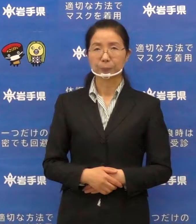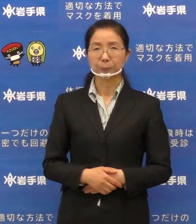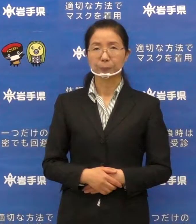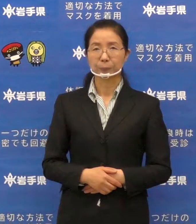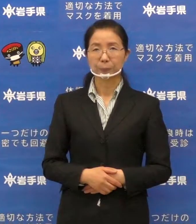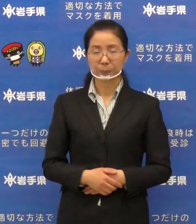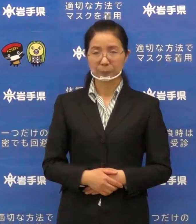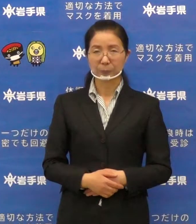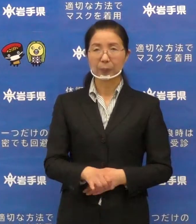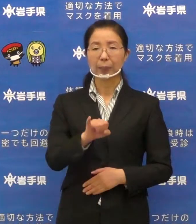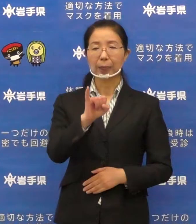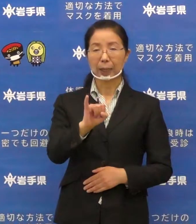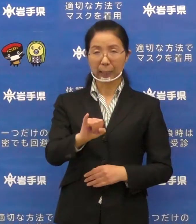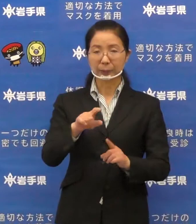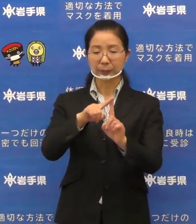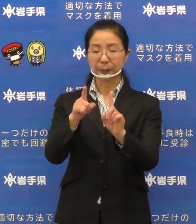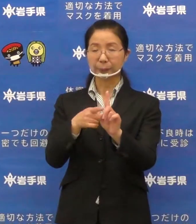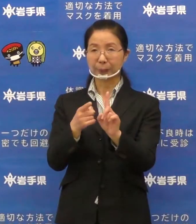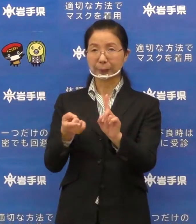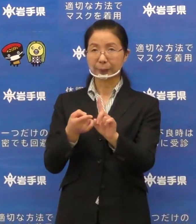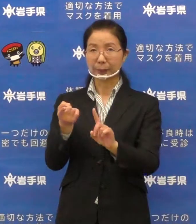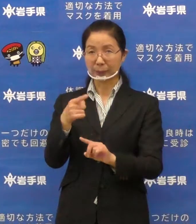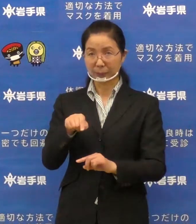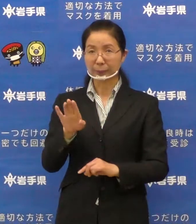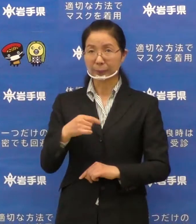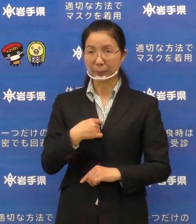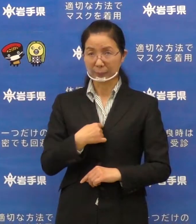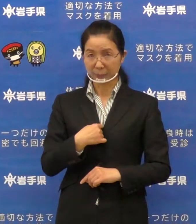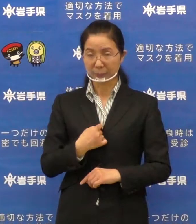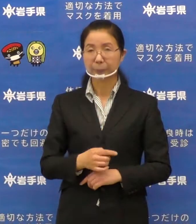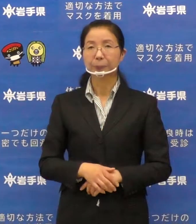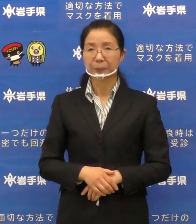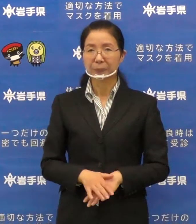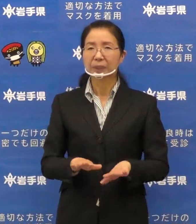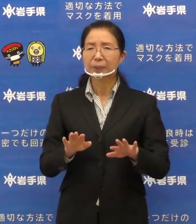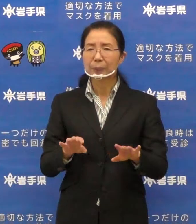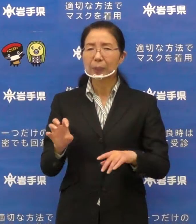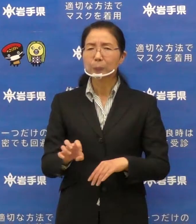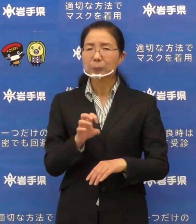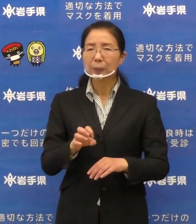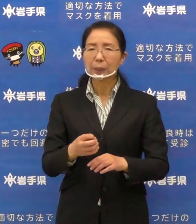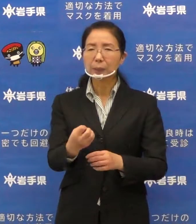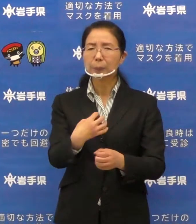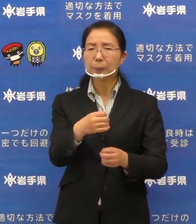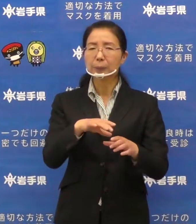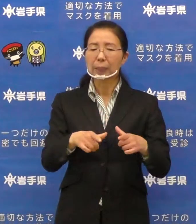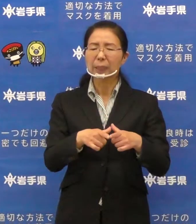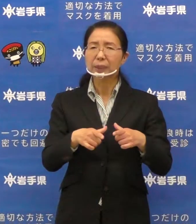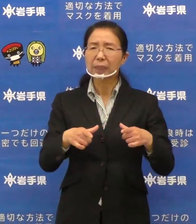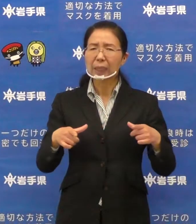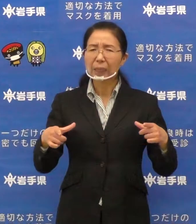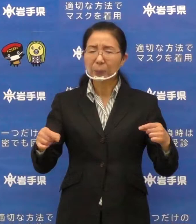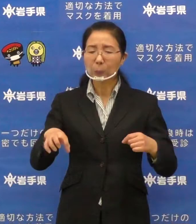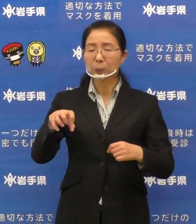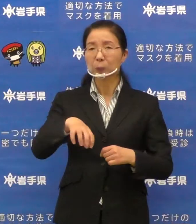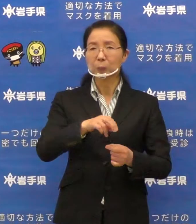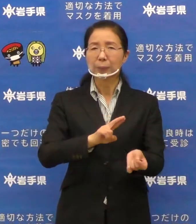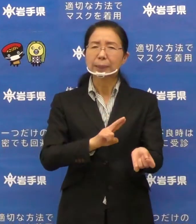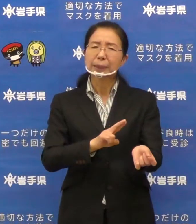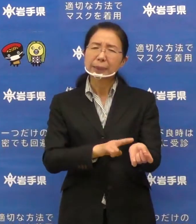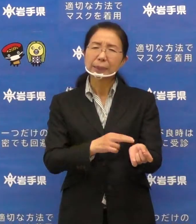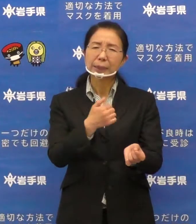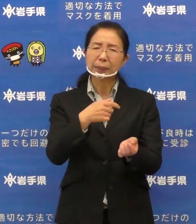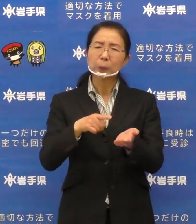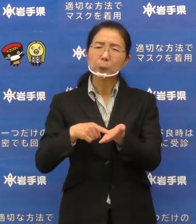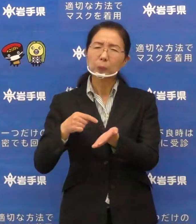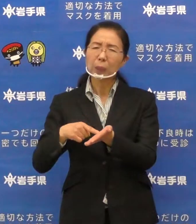IBC 岩手放送の武田と申します。たびたび話題にも上がっているんですけれども、全国的な医師不足について、知事